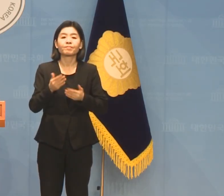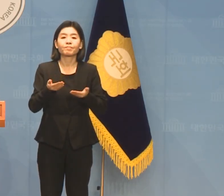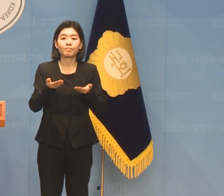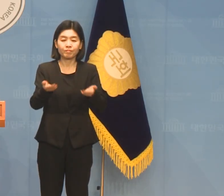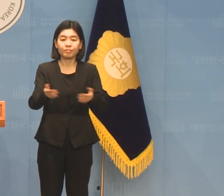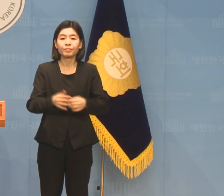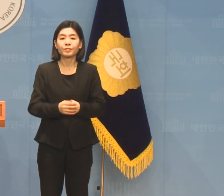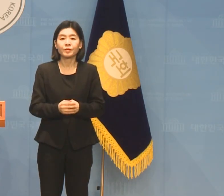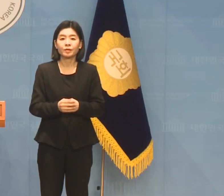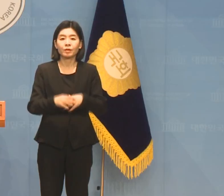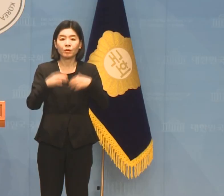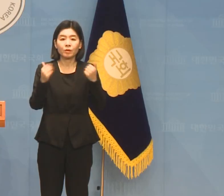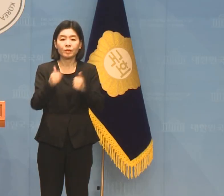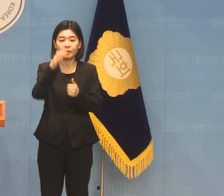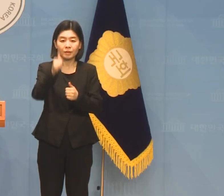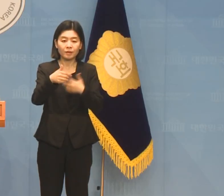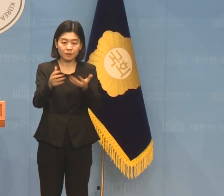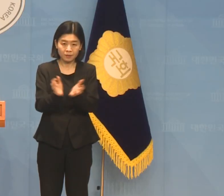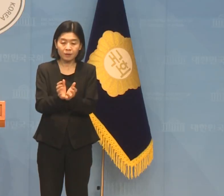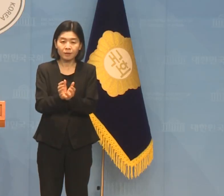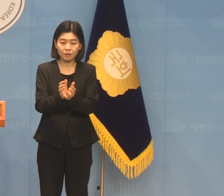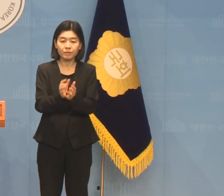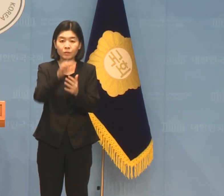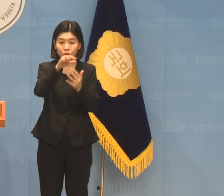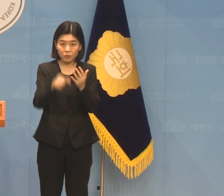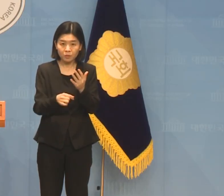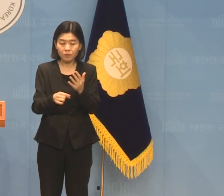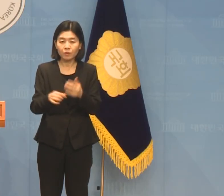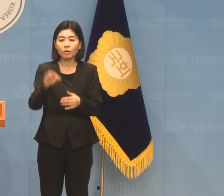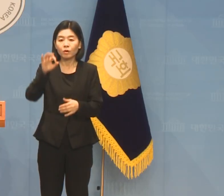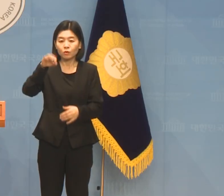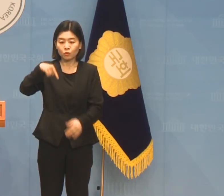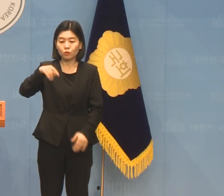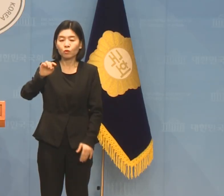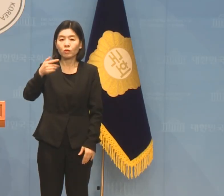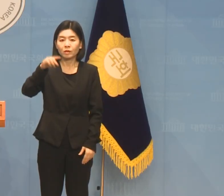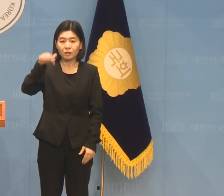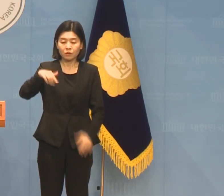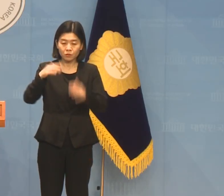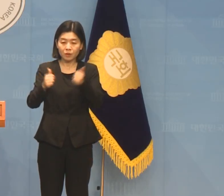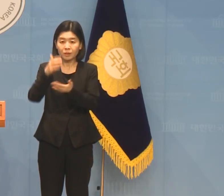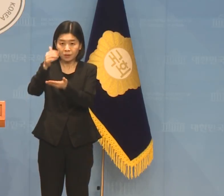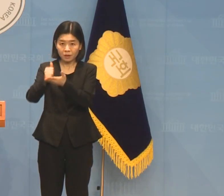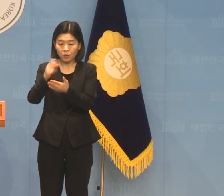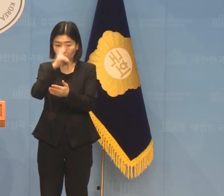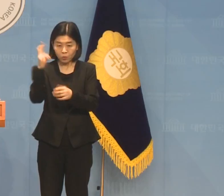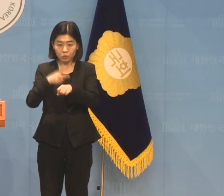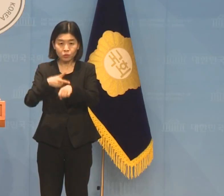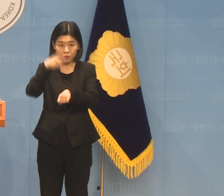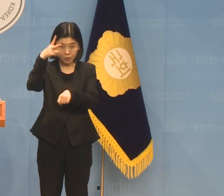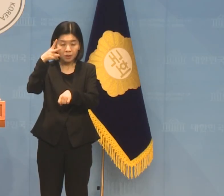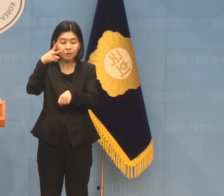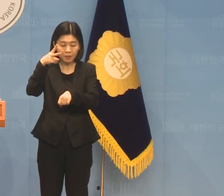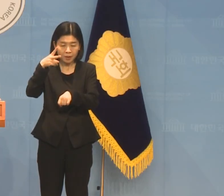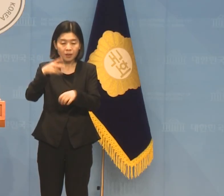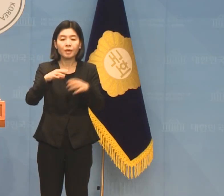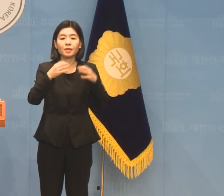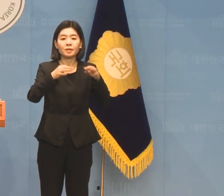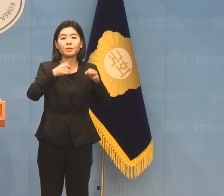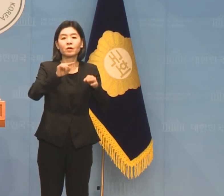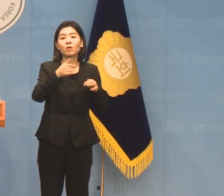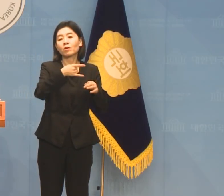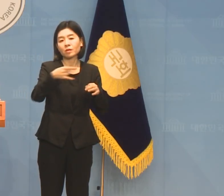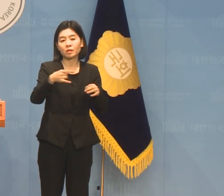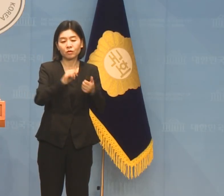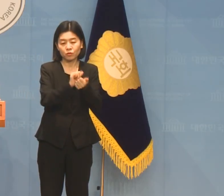먼저 의장단 일정입니다. 우원식 국회의장은 오늘 오후 2시 국회 접견실에서 열리는 김건희 주가 조작